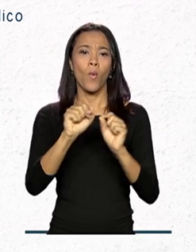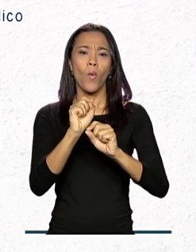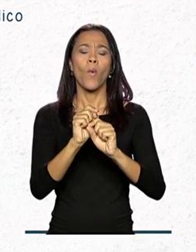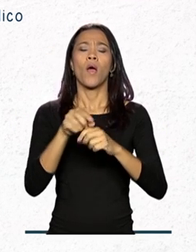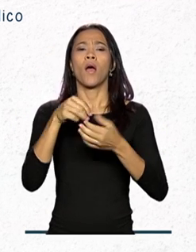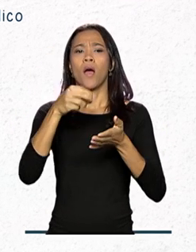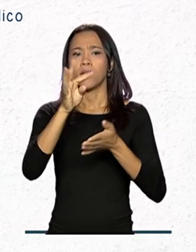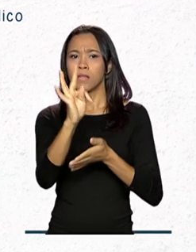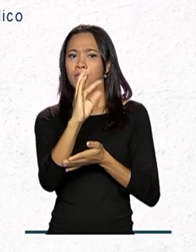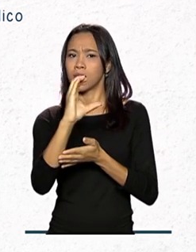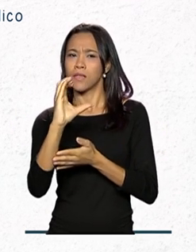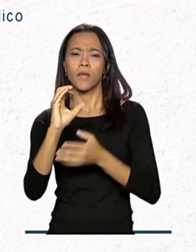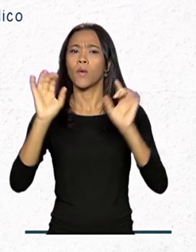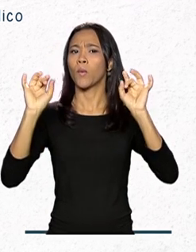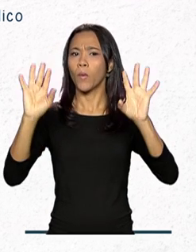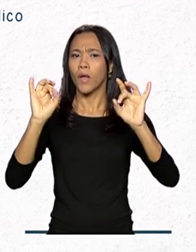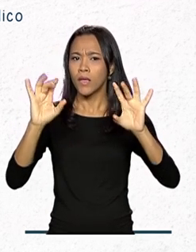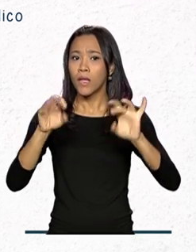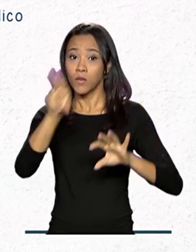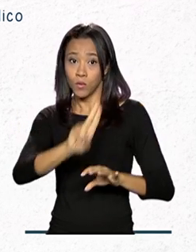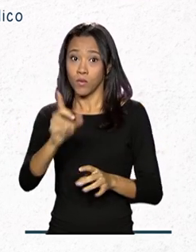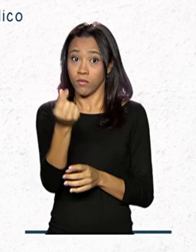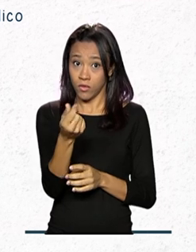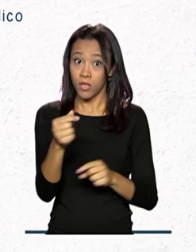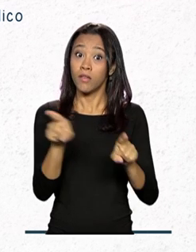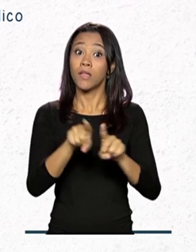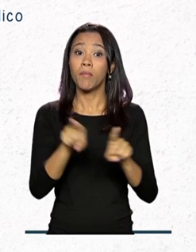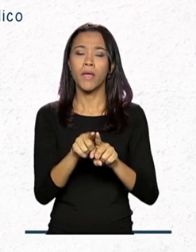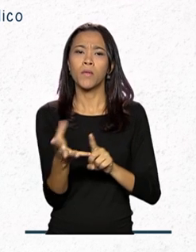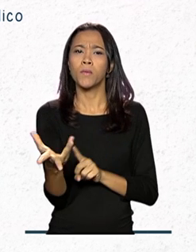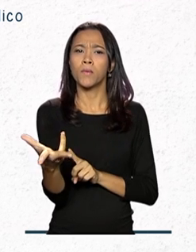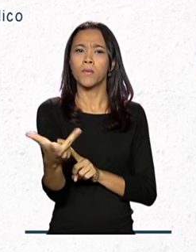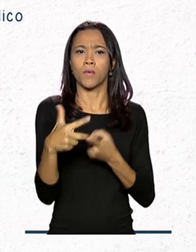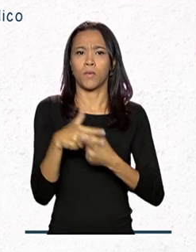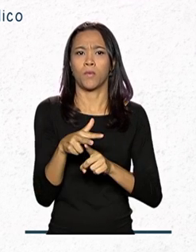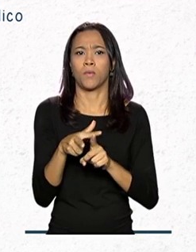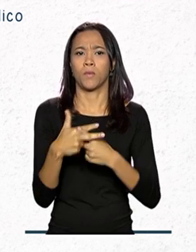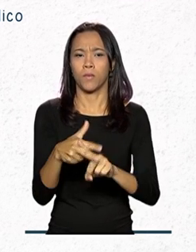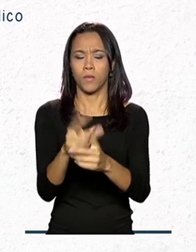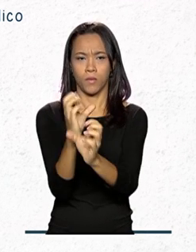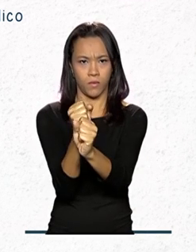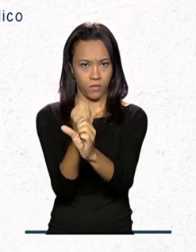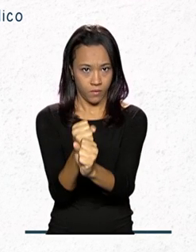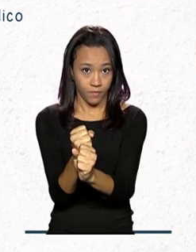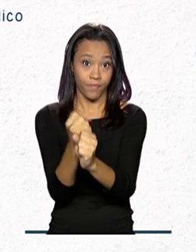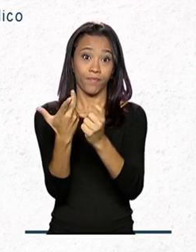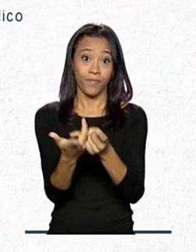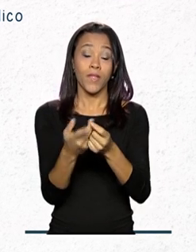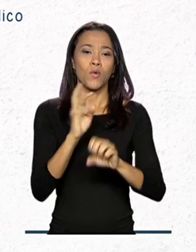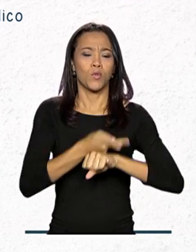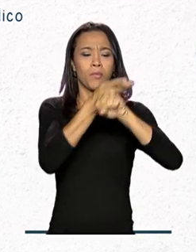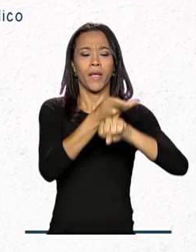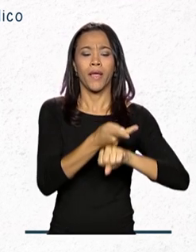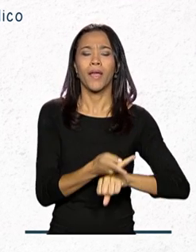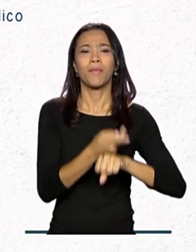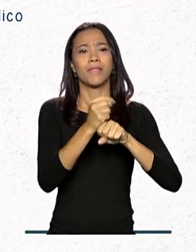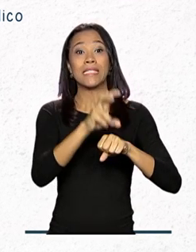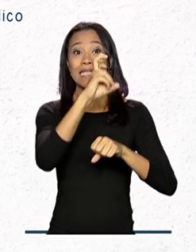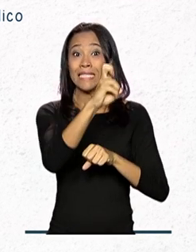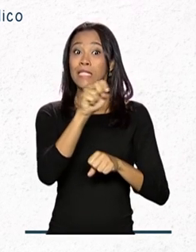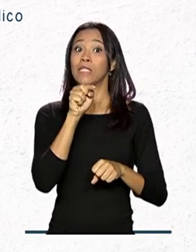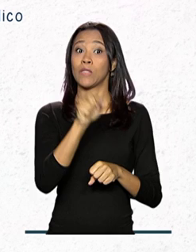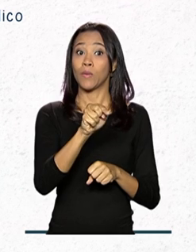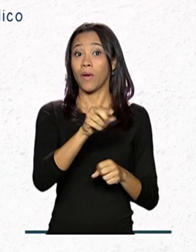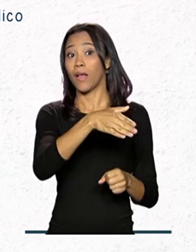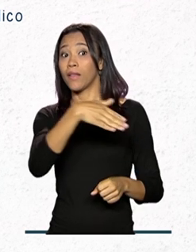devem discorrer sobre qualidade do gasto público e aperfeiçoamento do orçamento público. As premiações variam de 5 a